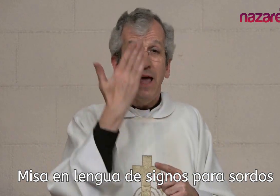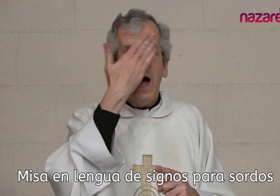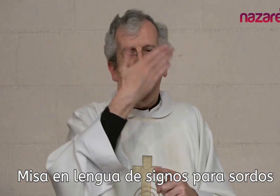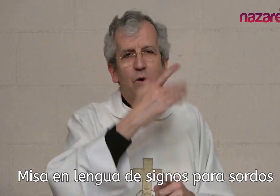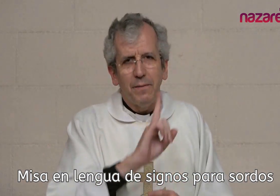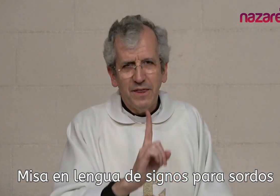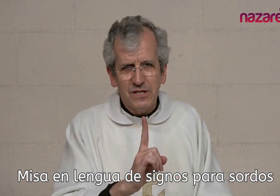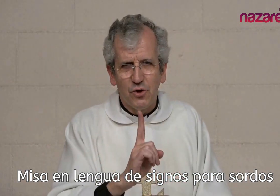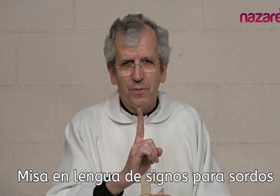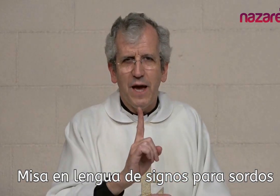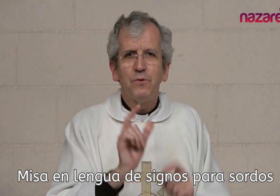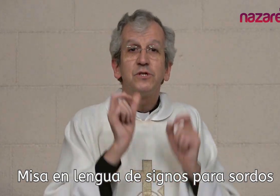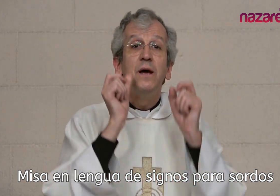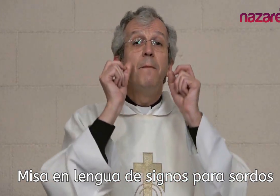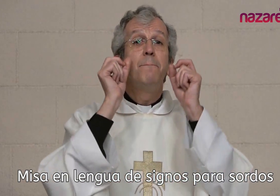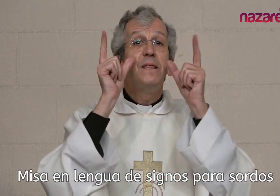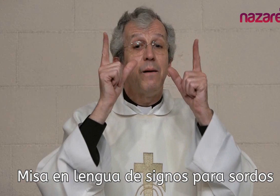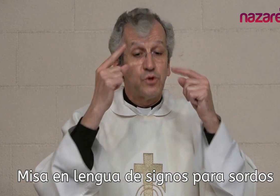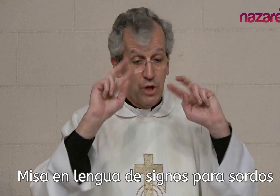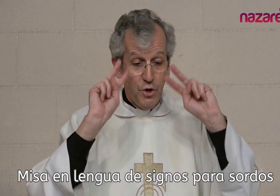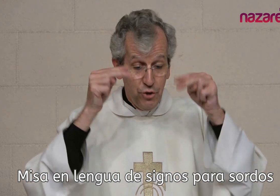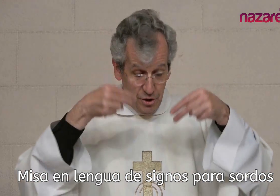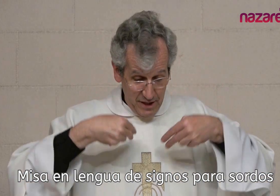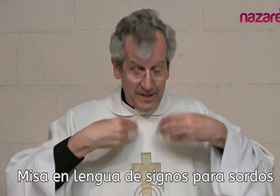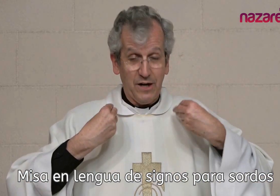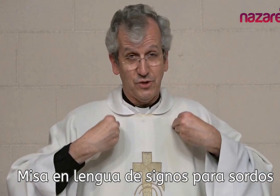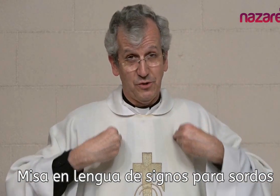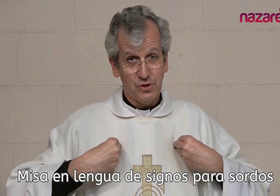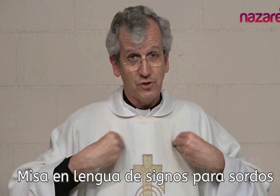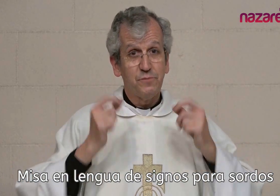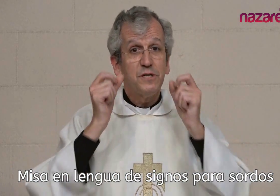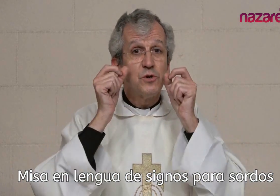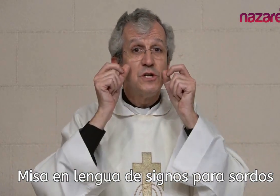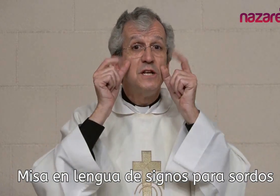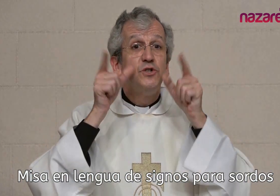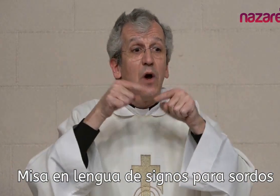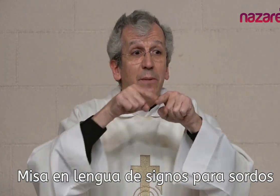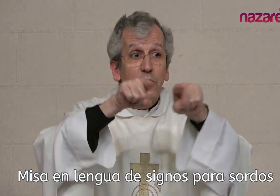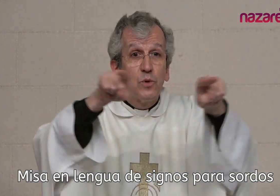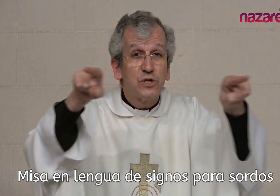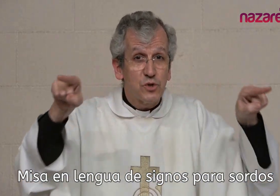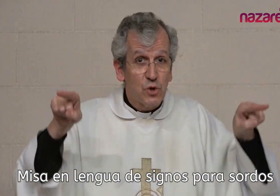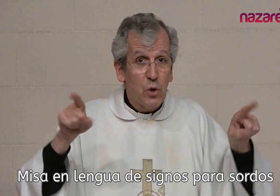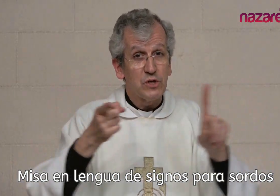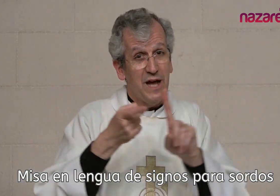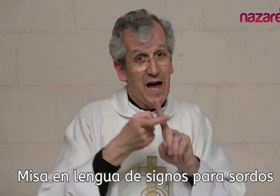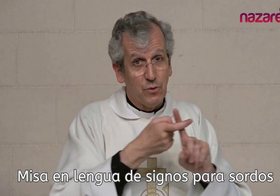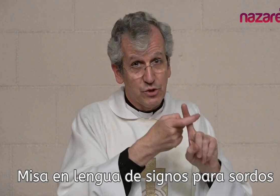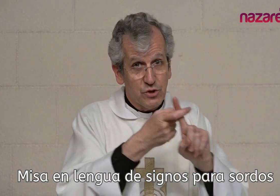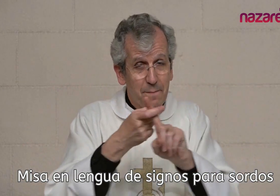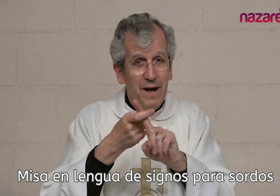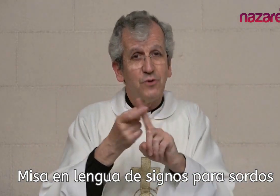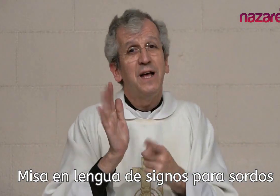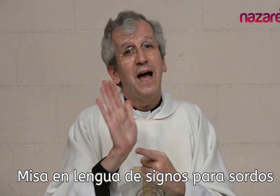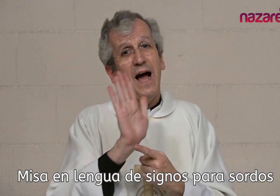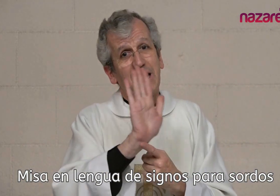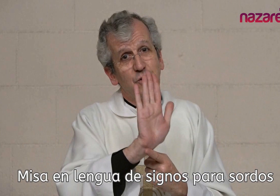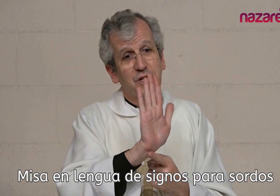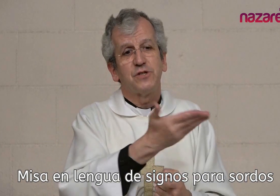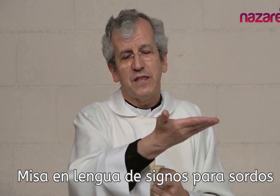presente, aunque a veces no lo veamos, pidamos no centrarnos en nosotros mismos, sino abrir nuestros ojos a nuestros hermanos, aquellos que nos hacen